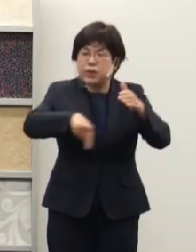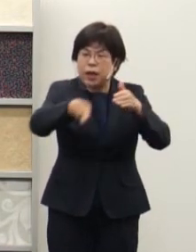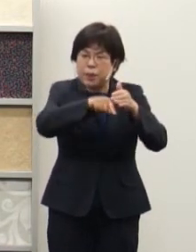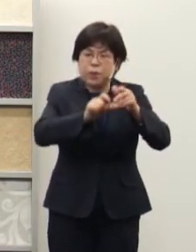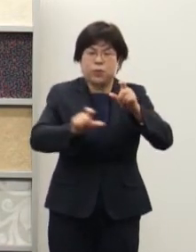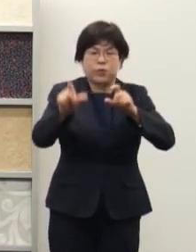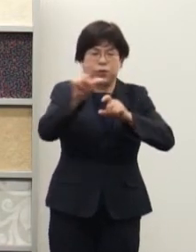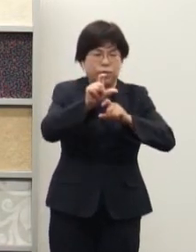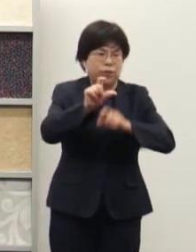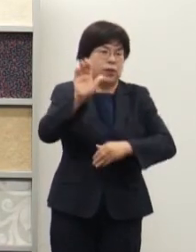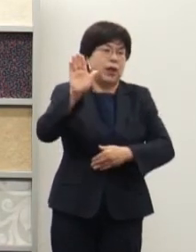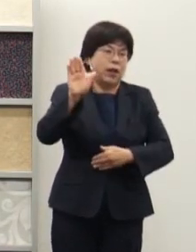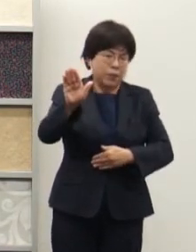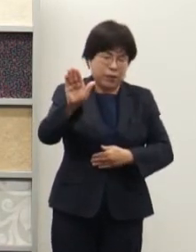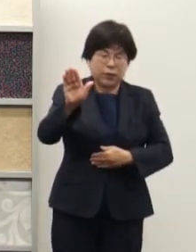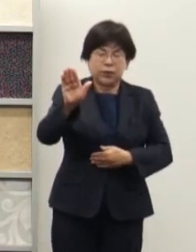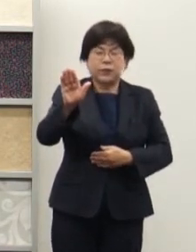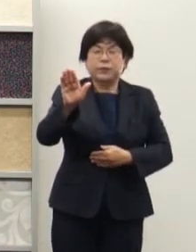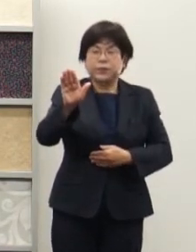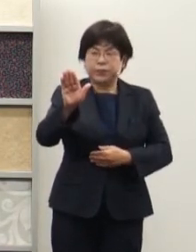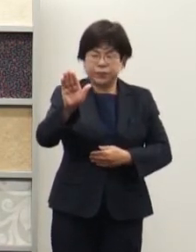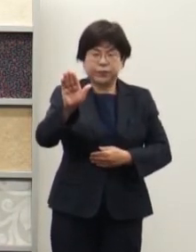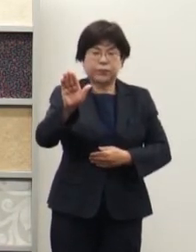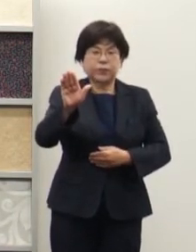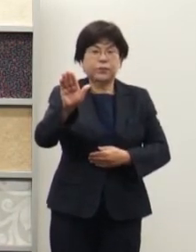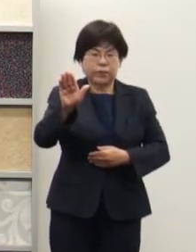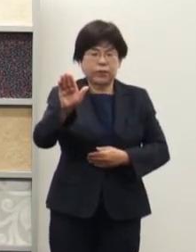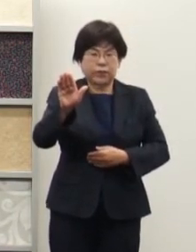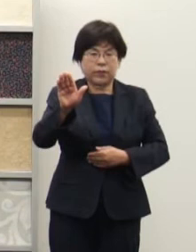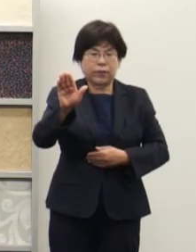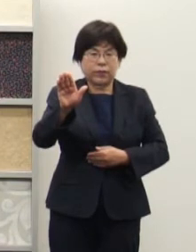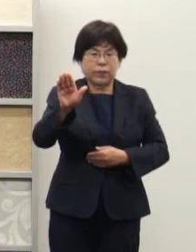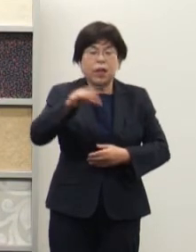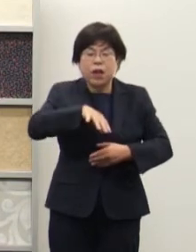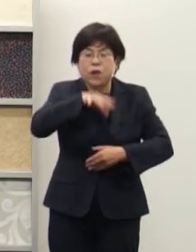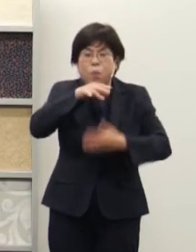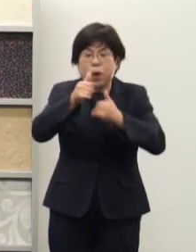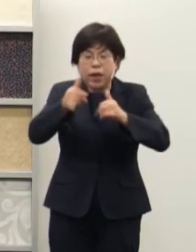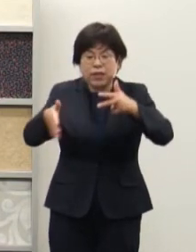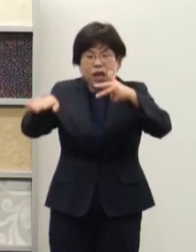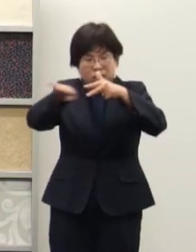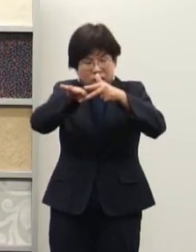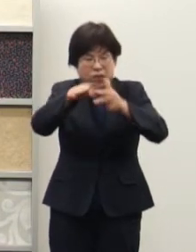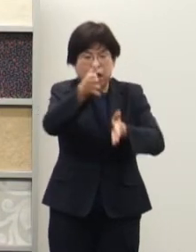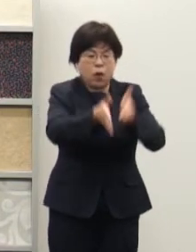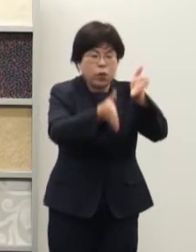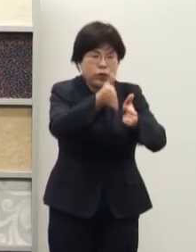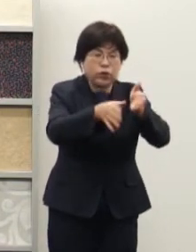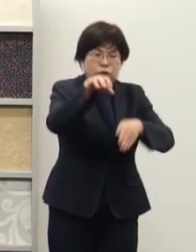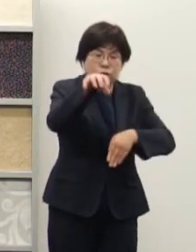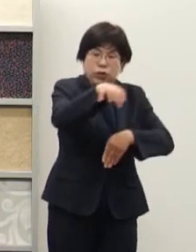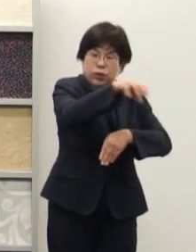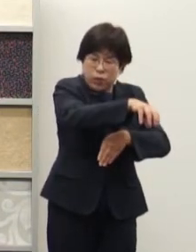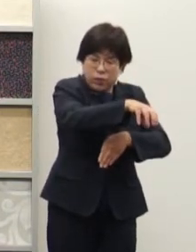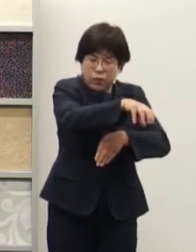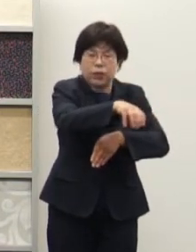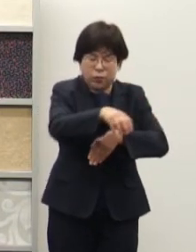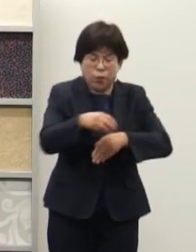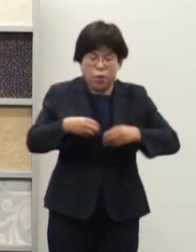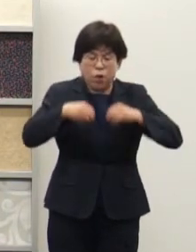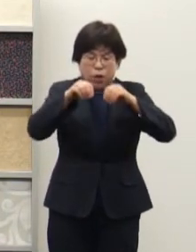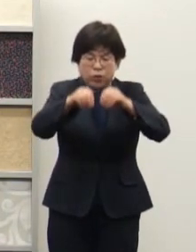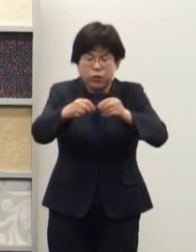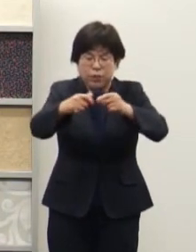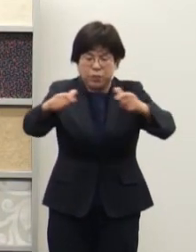。まず、保育所、高齢者施設や保育所等のクラスターを防ぐ観点から